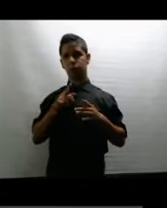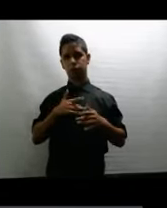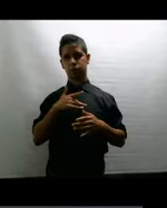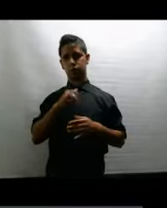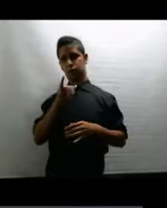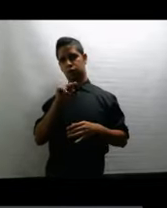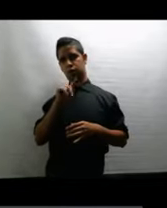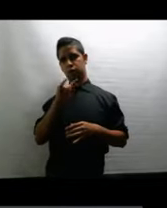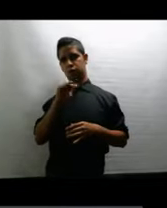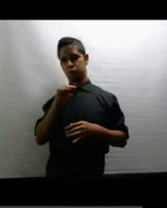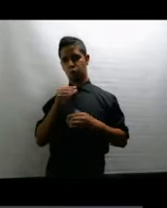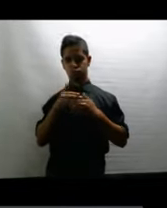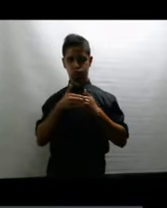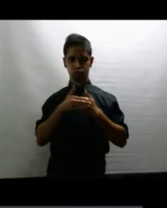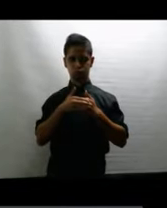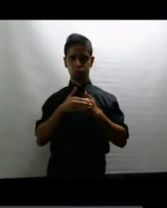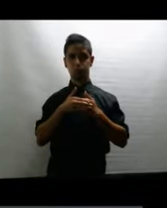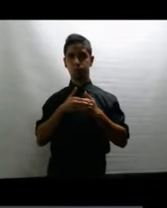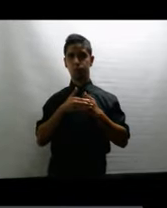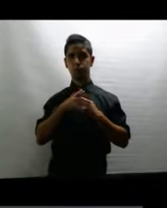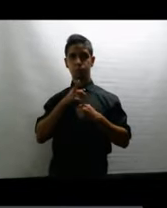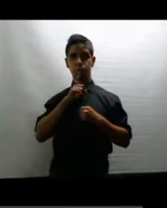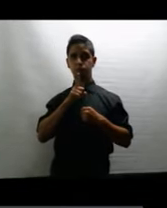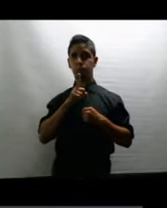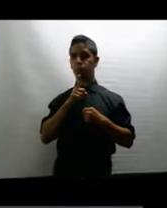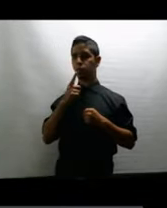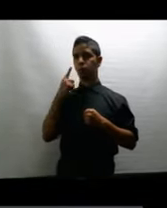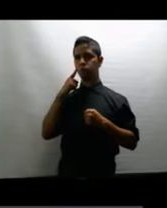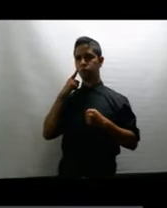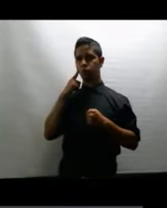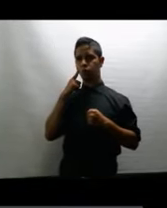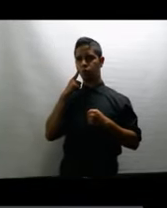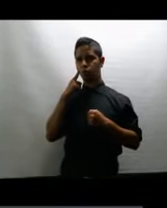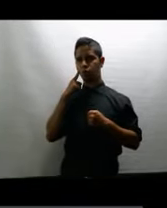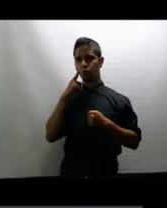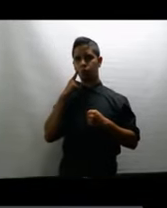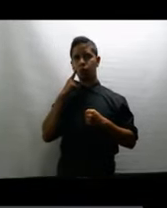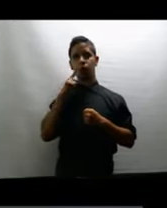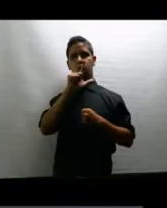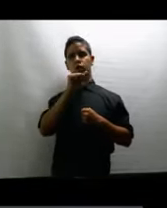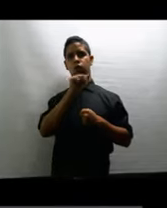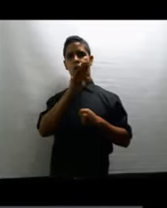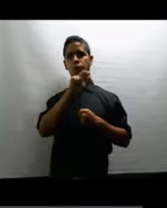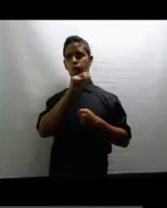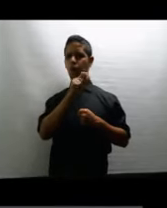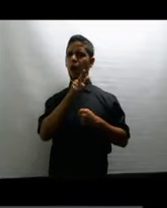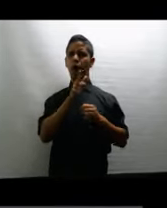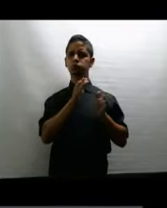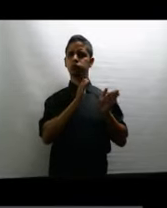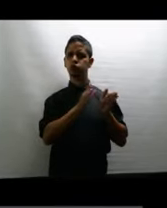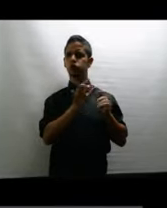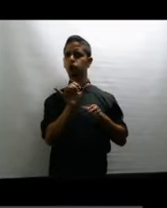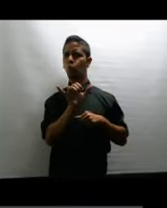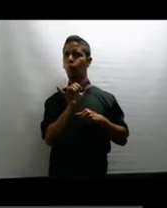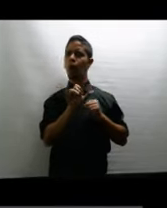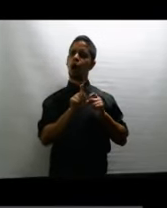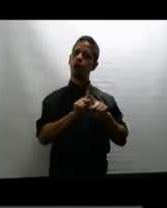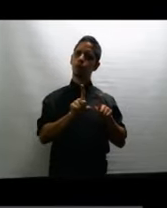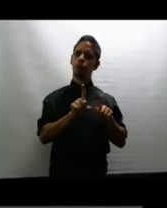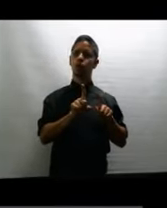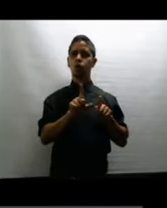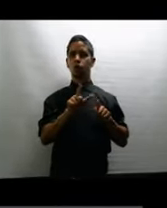íntimo, exacto. De hecho, yo creo que debe ser más grande que la bóveda, pero. Porque sí. La bóveda es bastante pequeño. Pero, así que